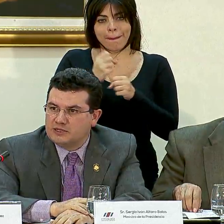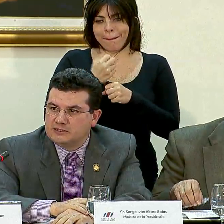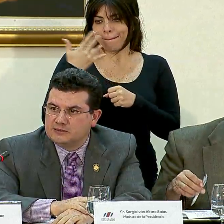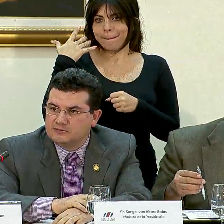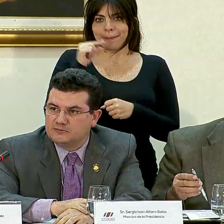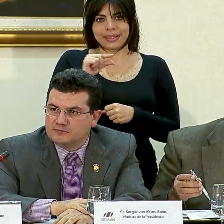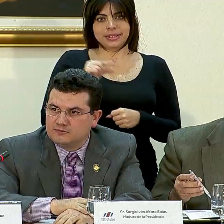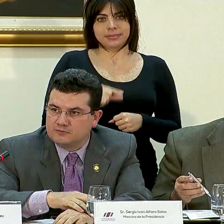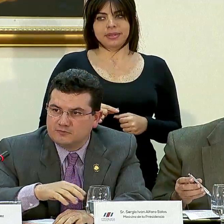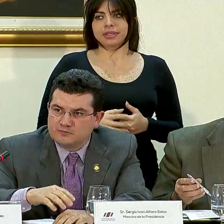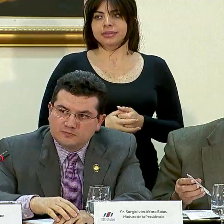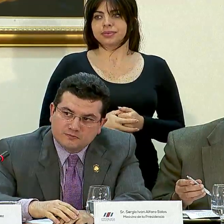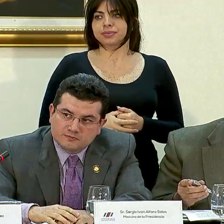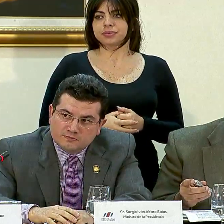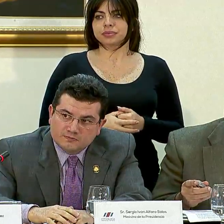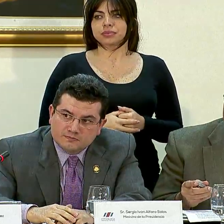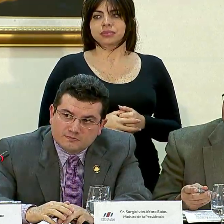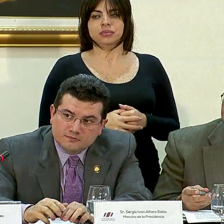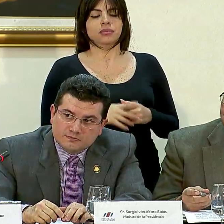últimas semanas.